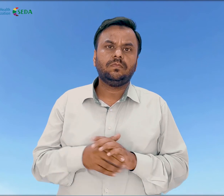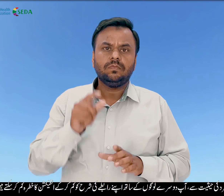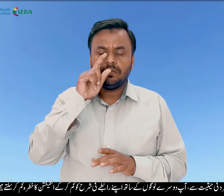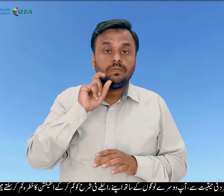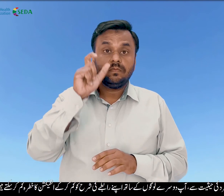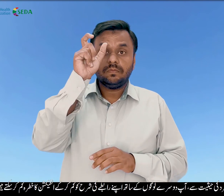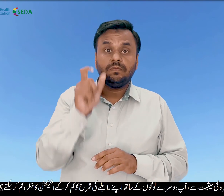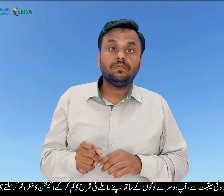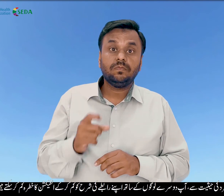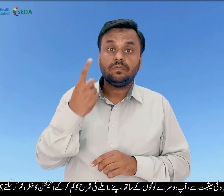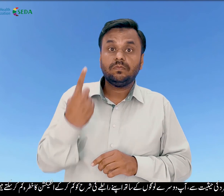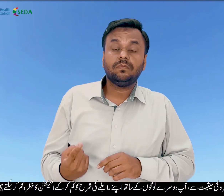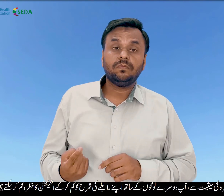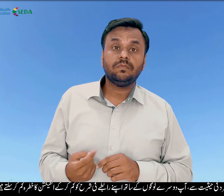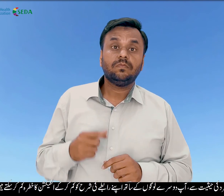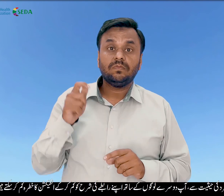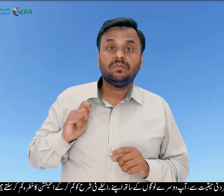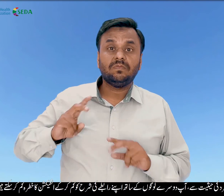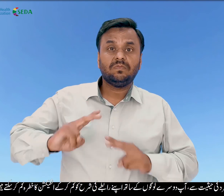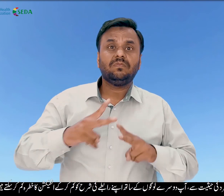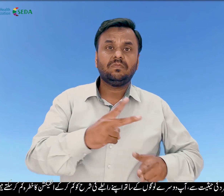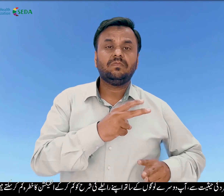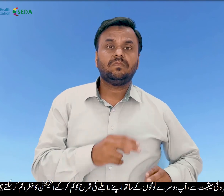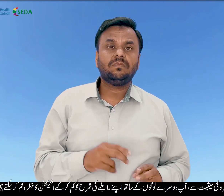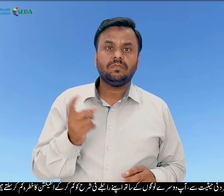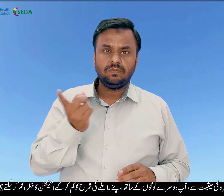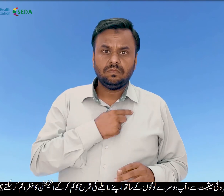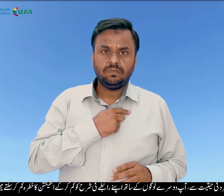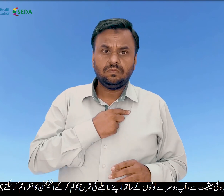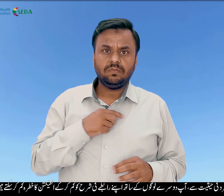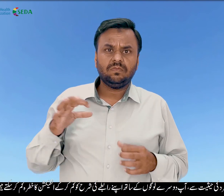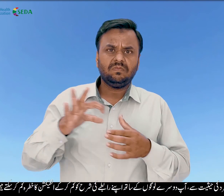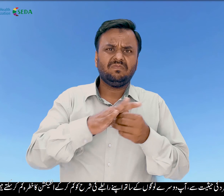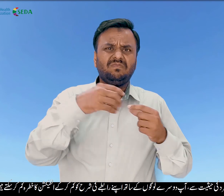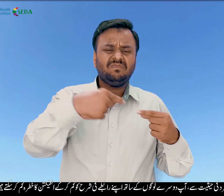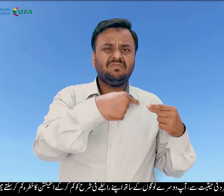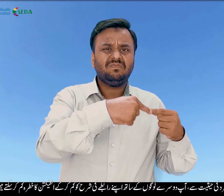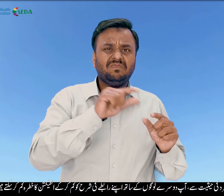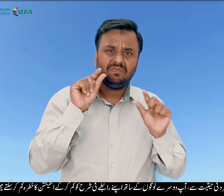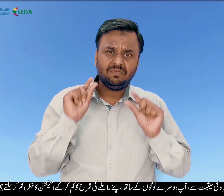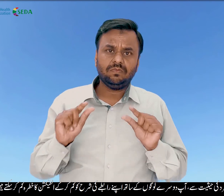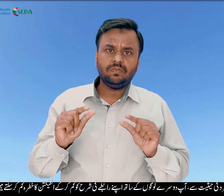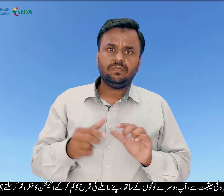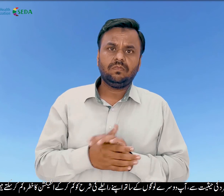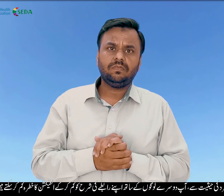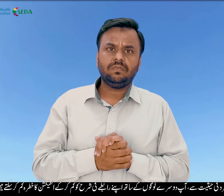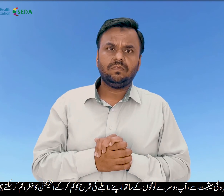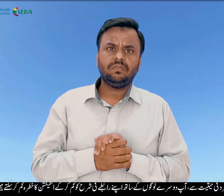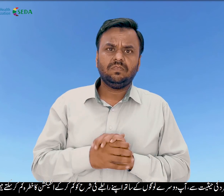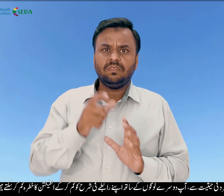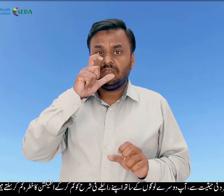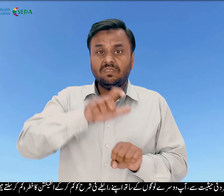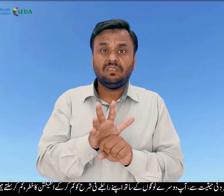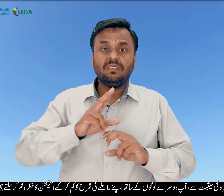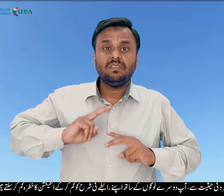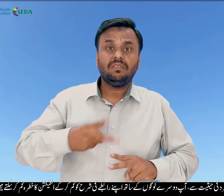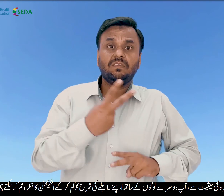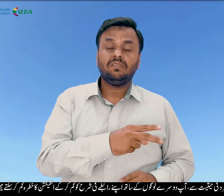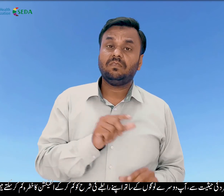ایک فرد کی حیثیت سے آپ دوسرے لوگوں کے ساتھ اپنے رابطے کی شرح کو کم کر کے انفیکشن کا خطرہ